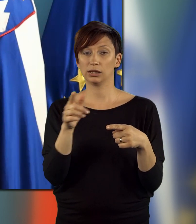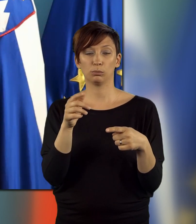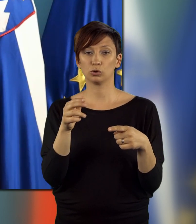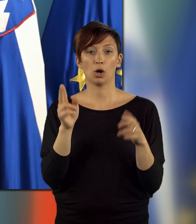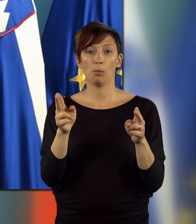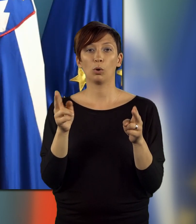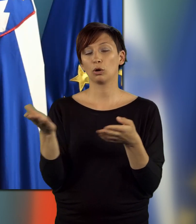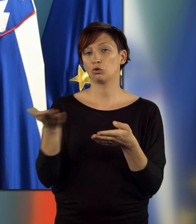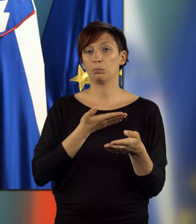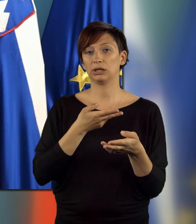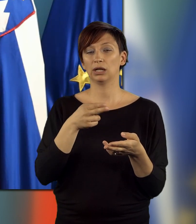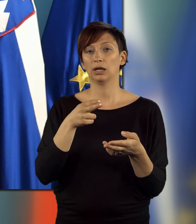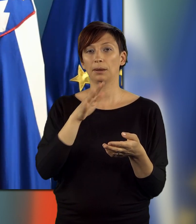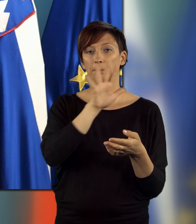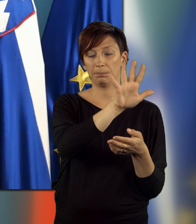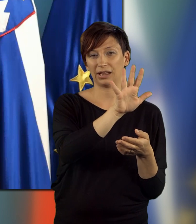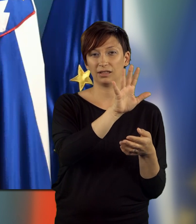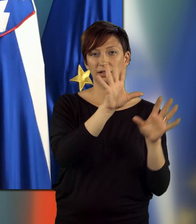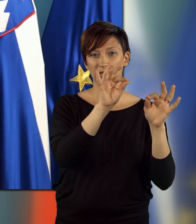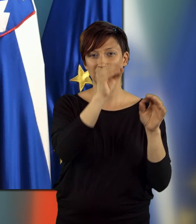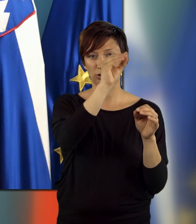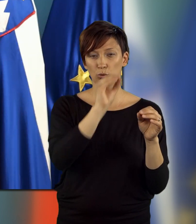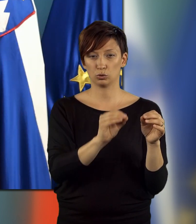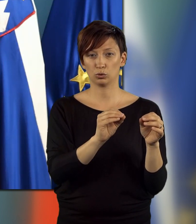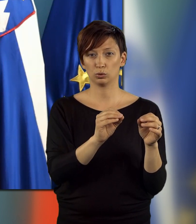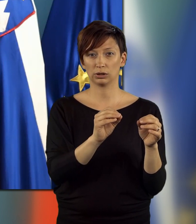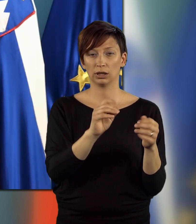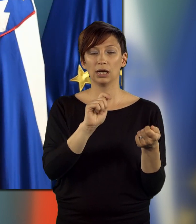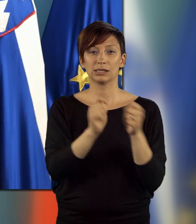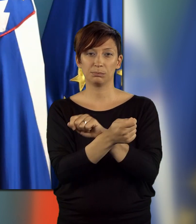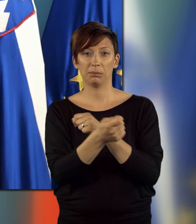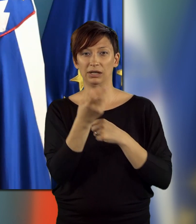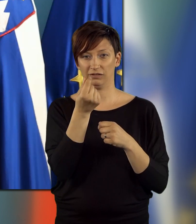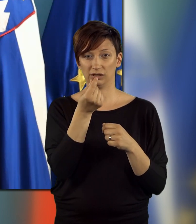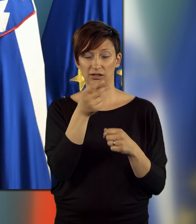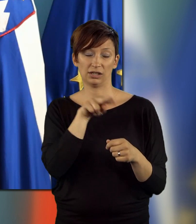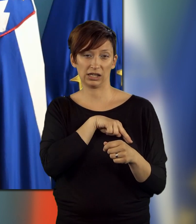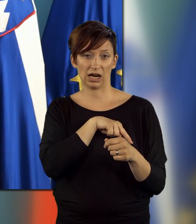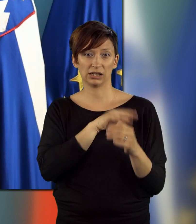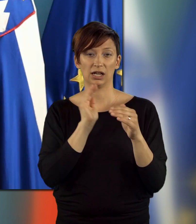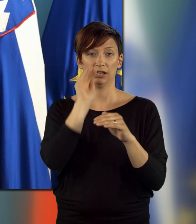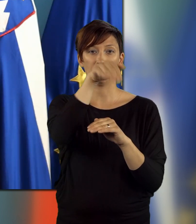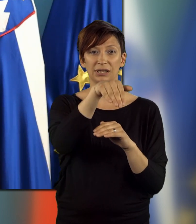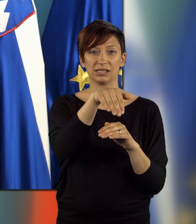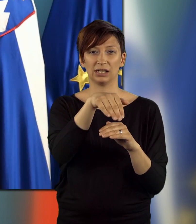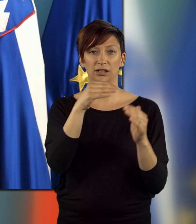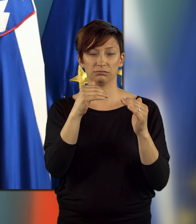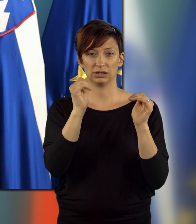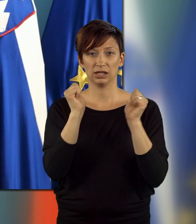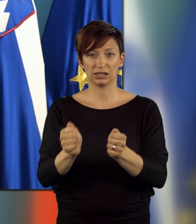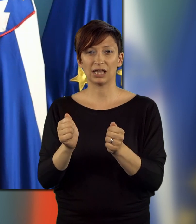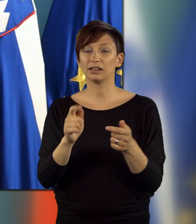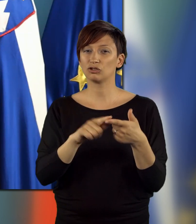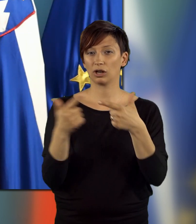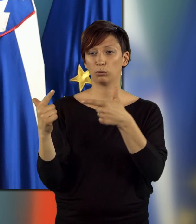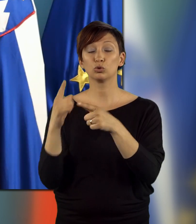boš mogel dobiti 5 ali pa 10% variabilnega dela na preseganje standardov, če